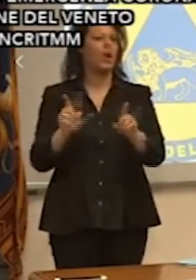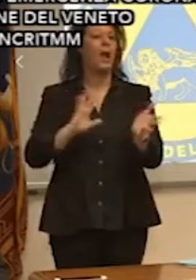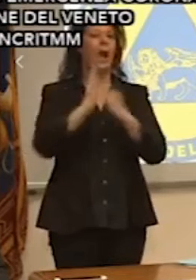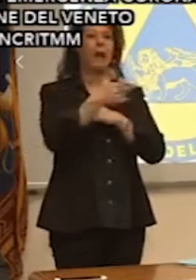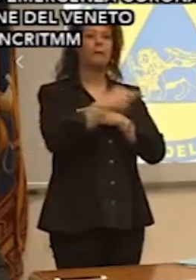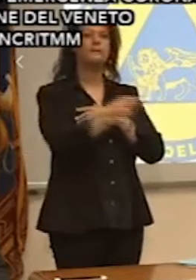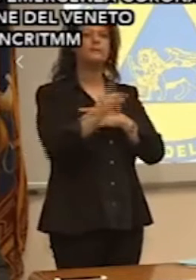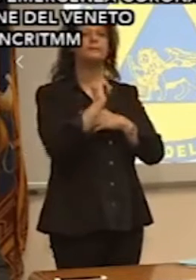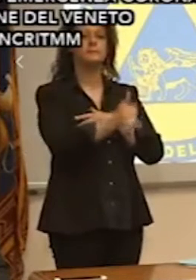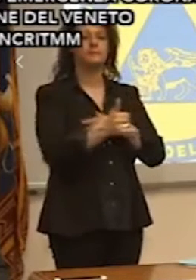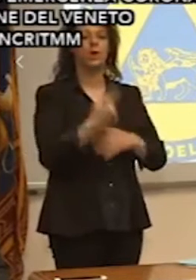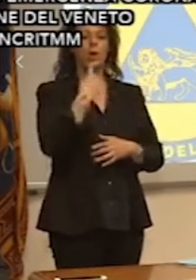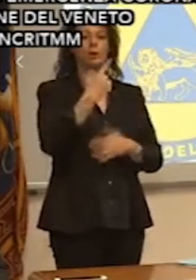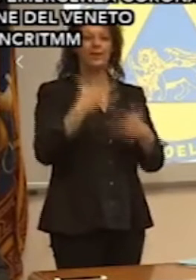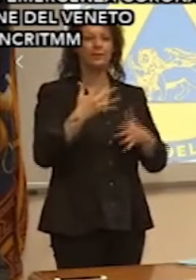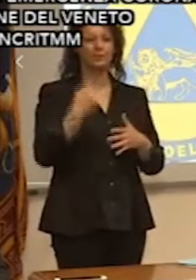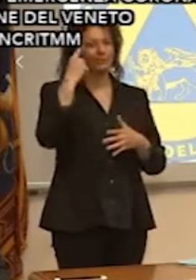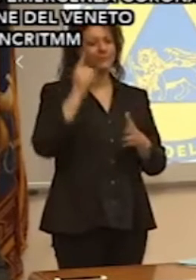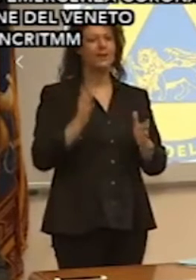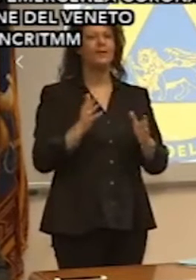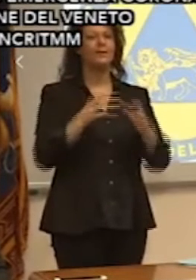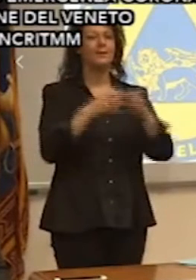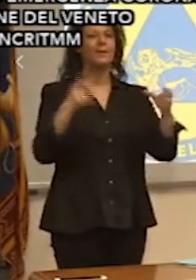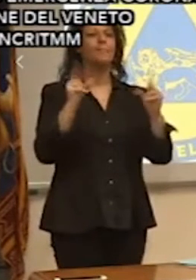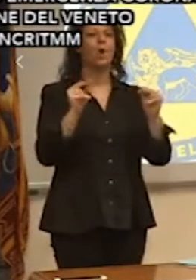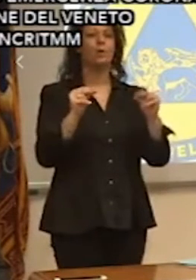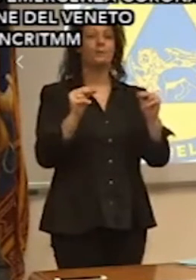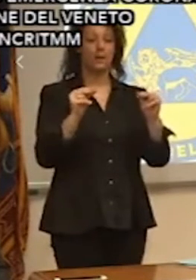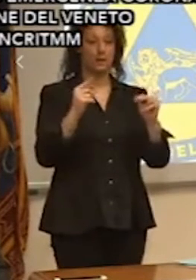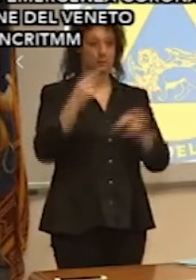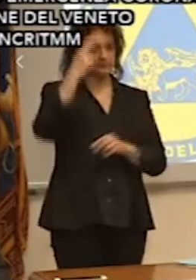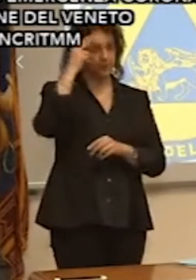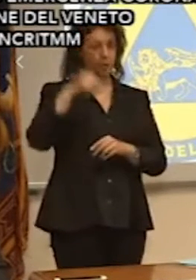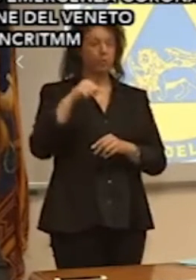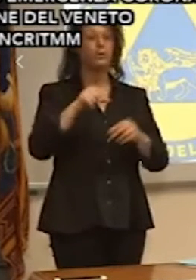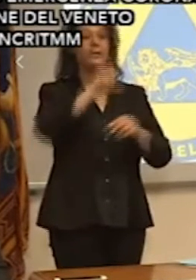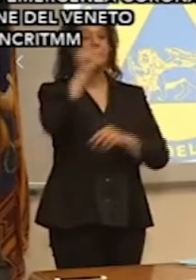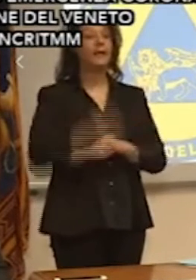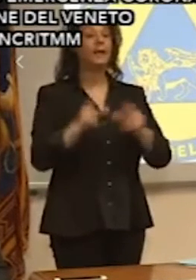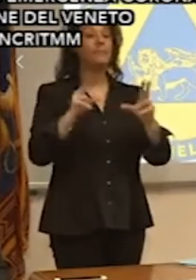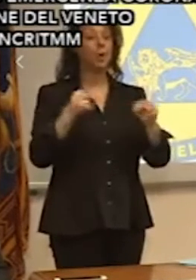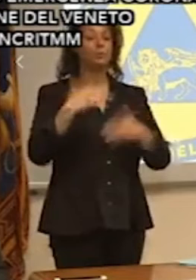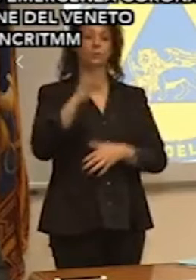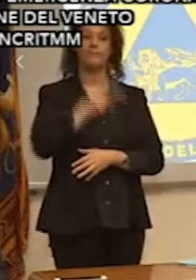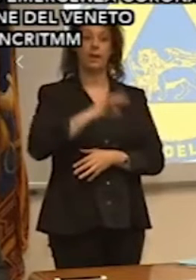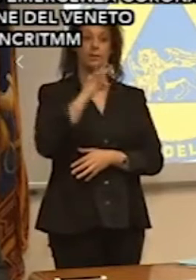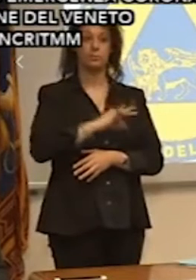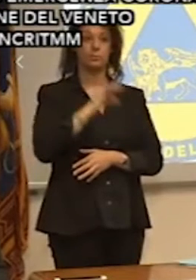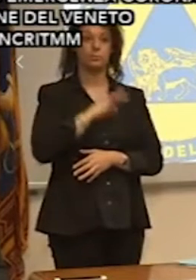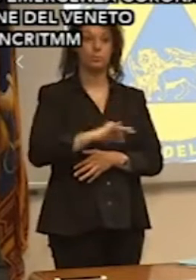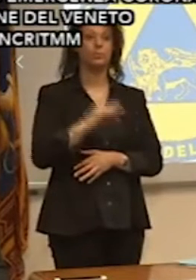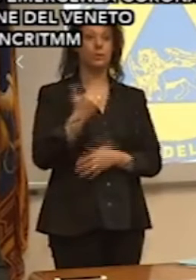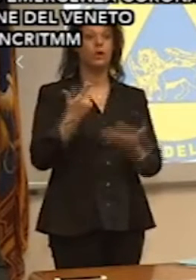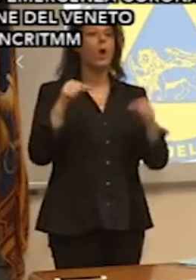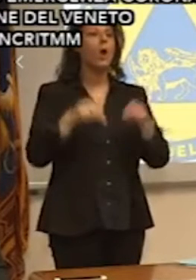la filiera della moda, vi ricordo che la moda è la prima filiera italiana per fatturato, il lusso, eccetera, che